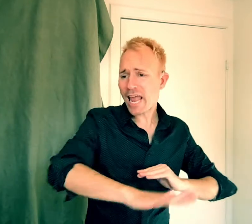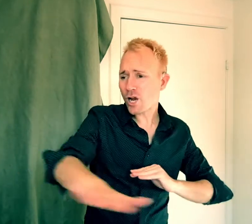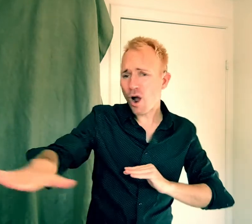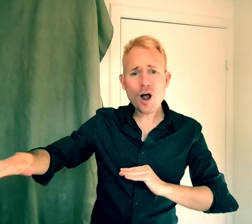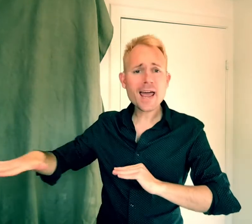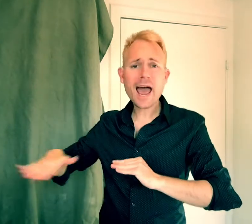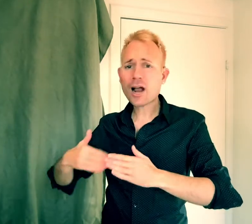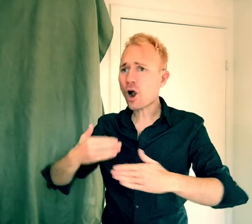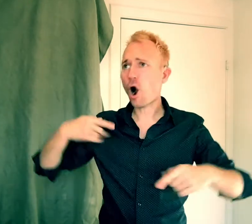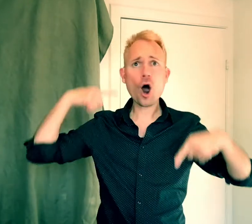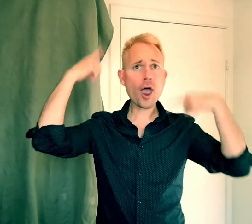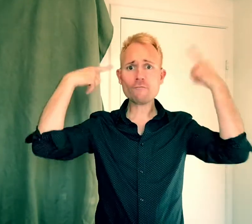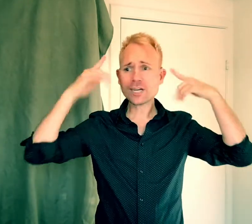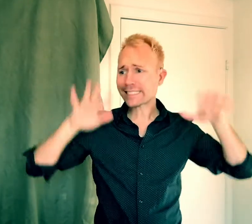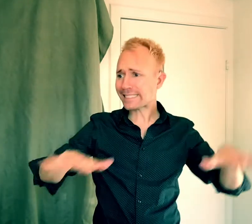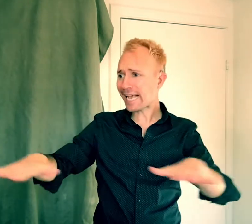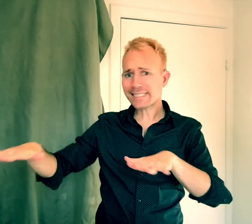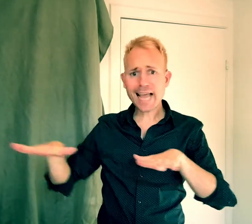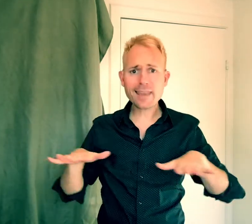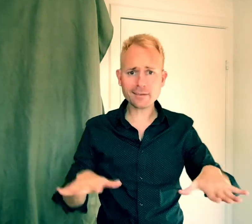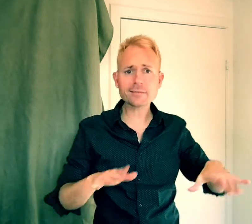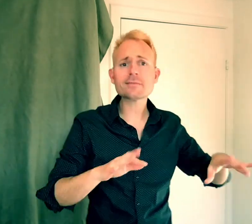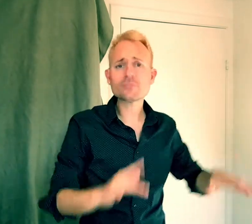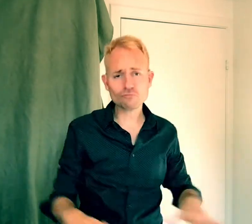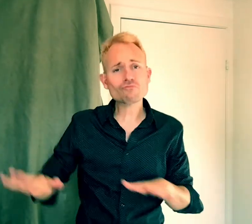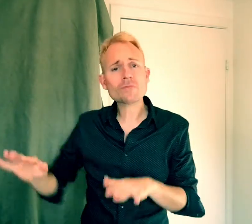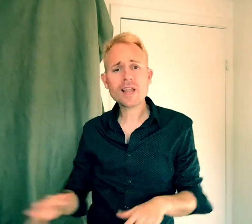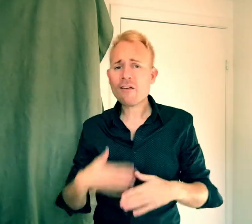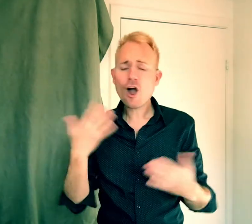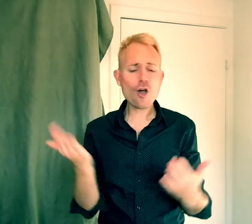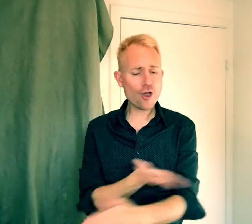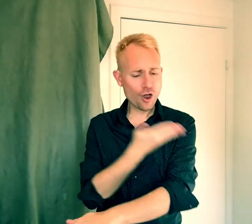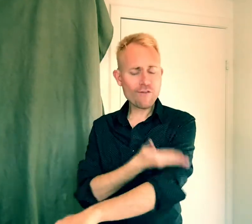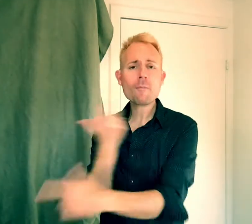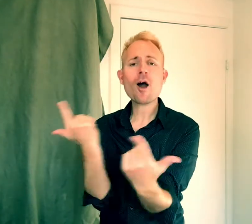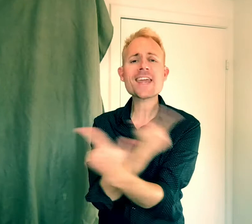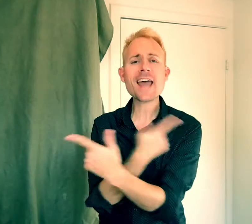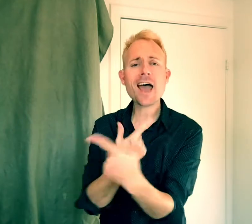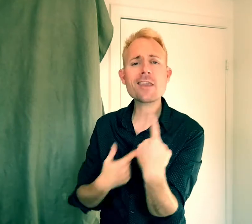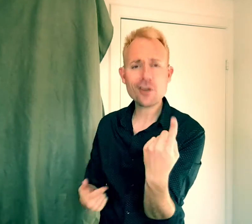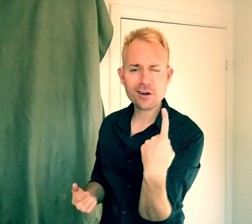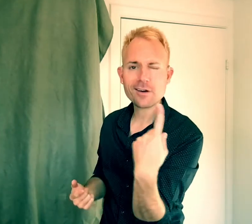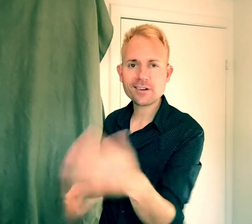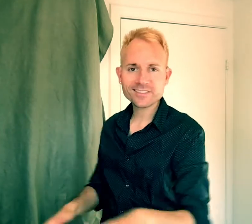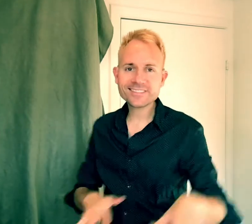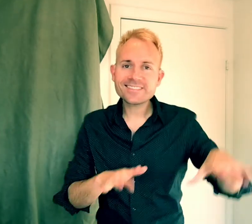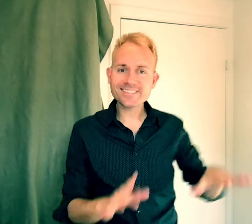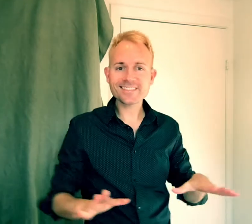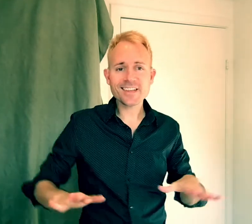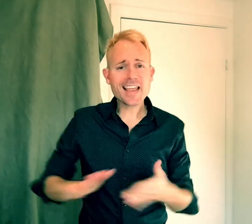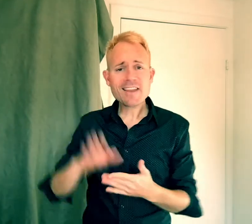gølget er gået fra forstanden. Lad os øve på hinanden. Ingen ved,